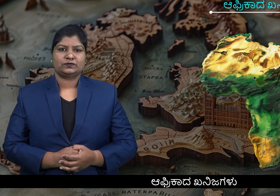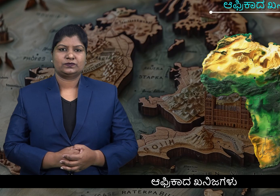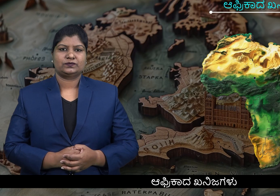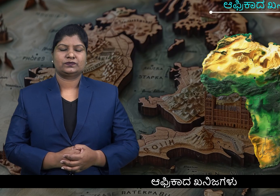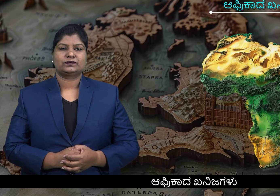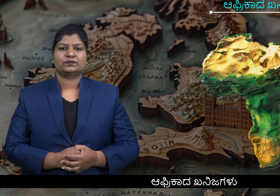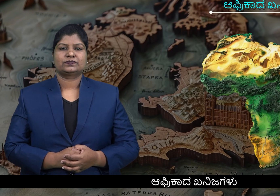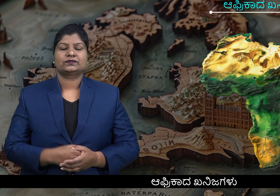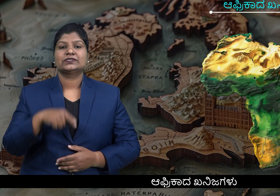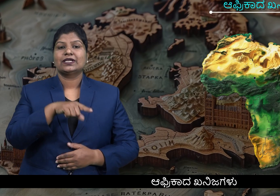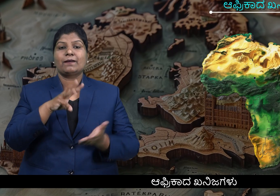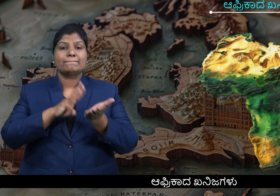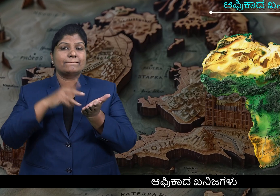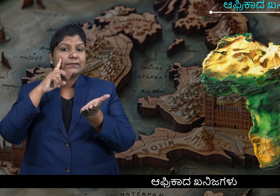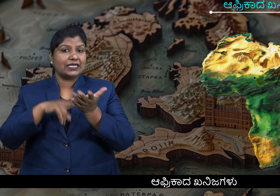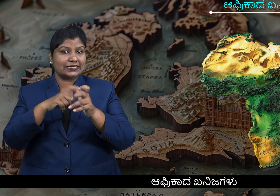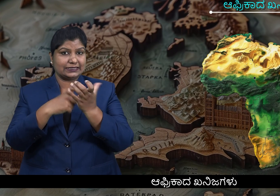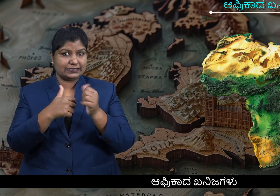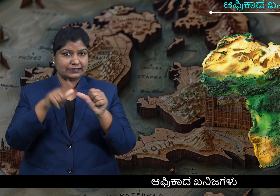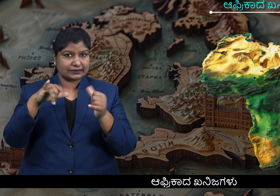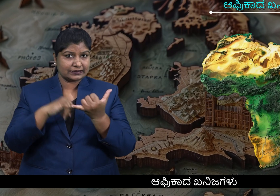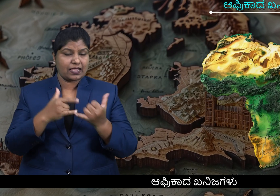ಆಫ್ರಿಕಾದ ಖನಿಜಗಳು.